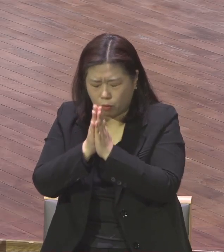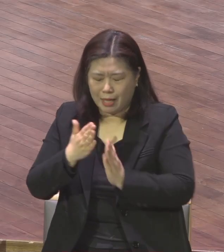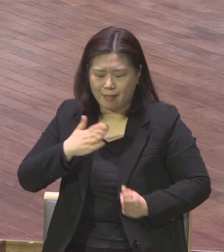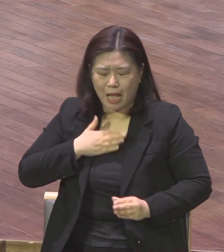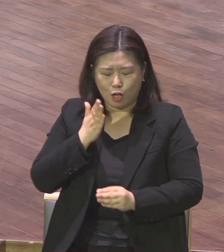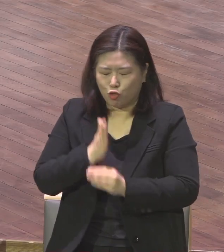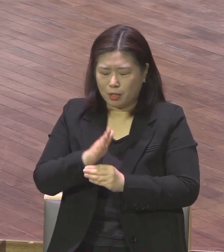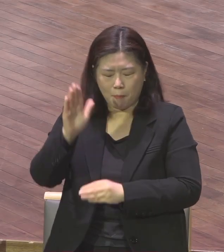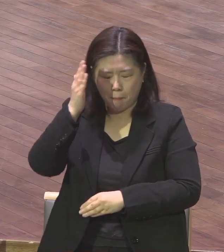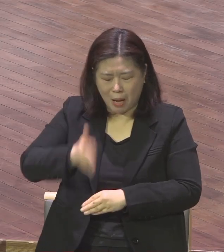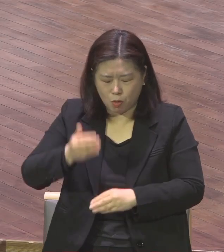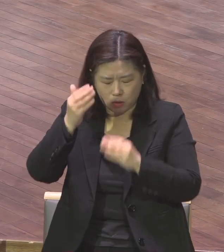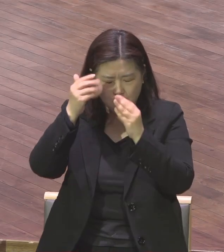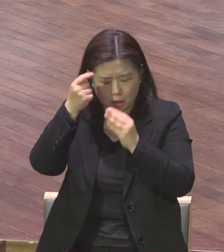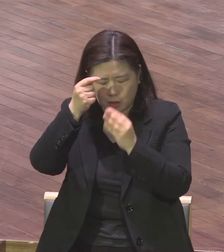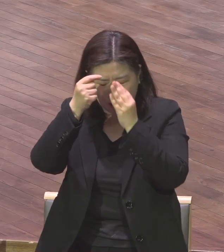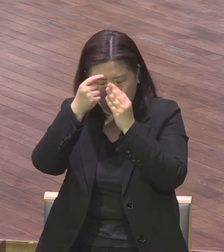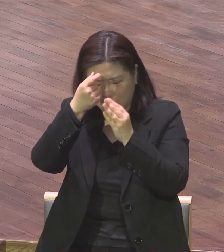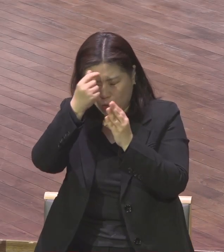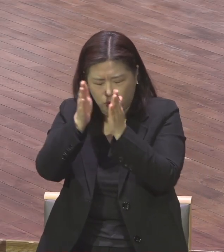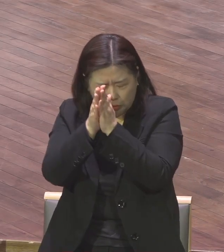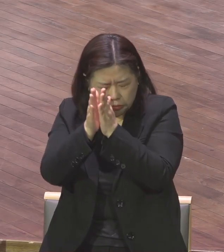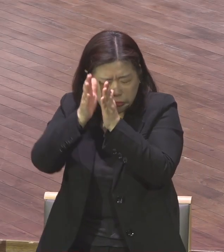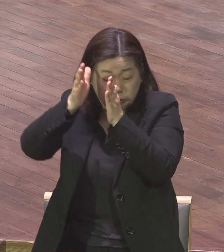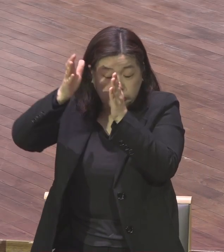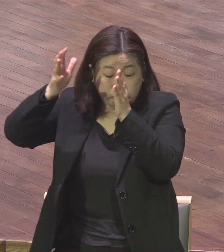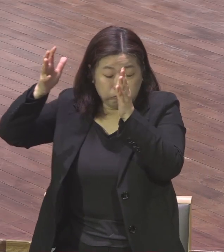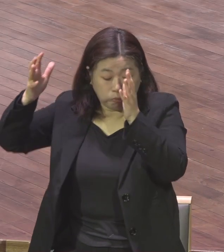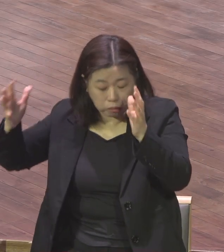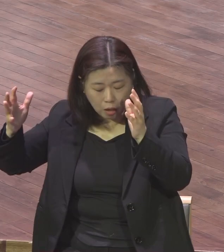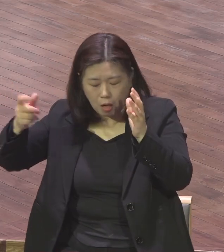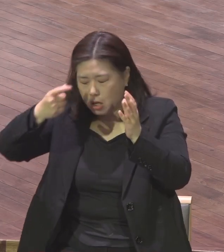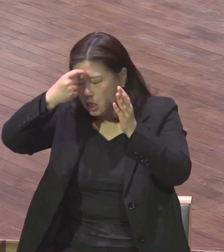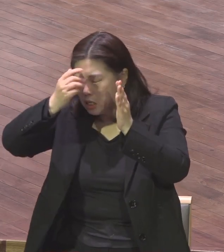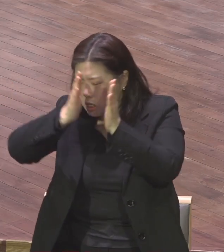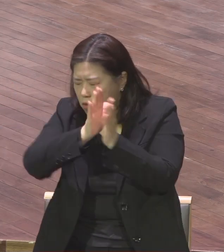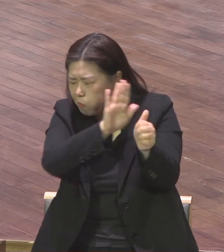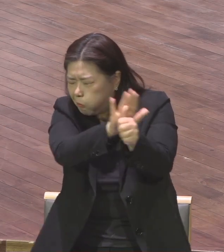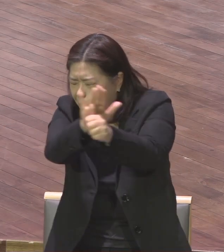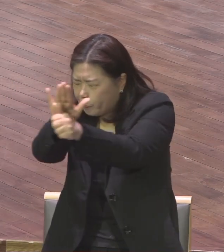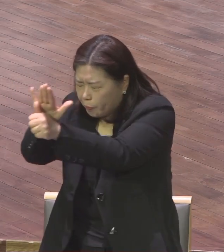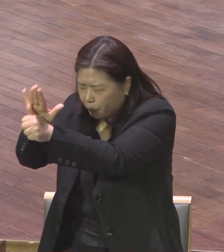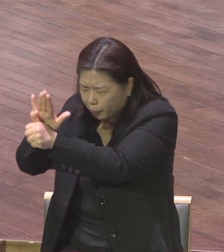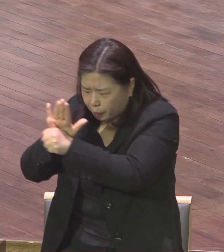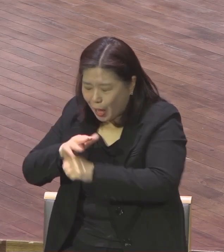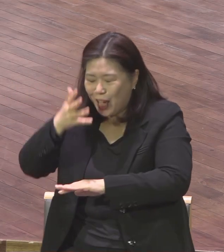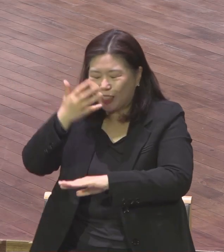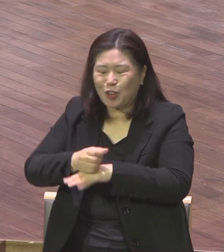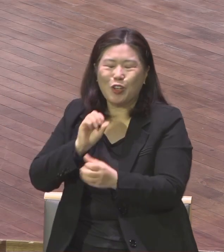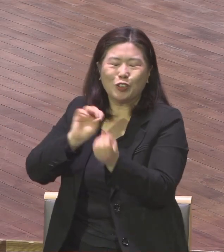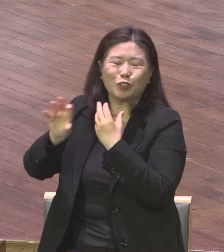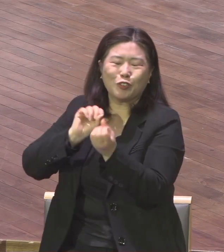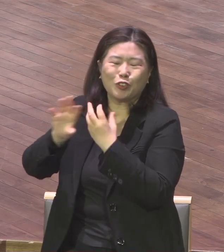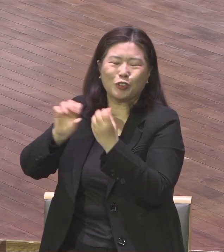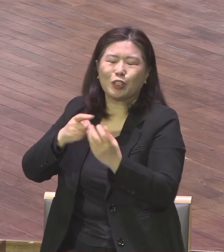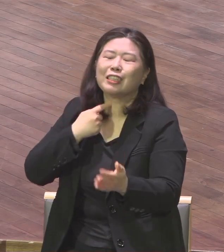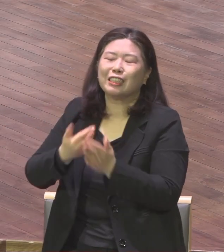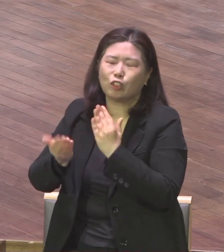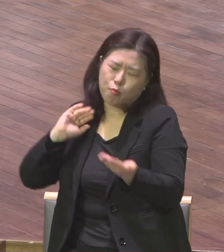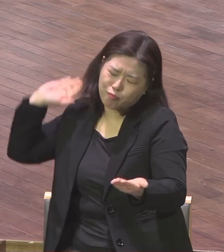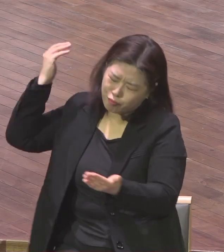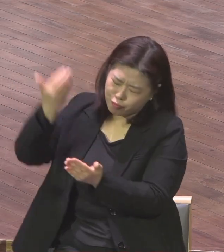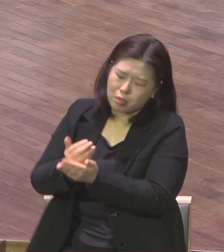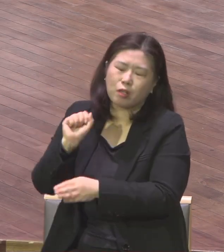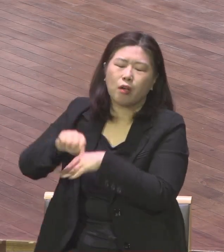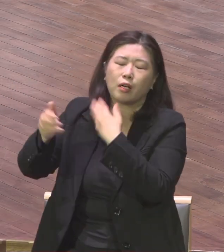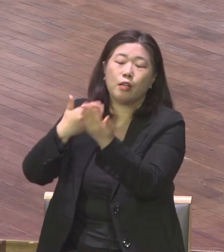기도해서 기도하는 자가 어떤 축복을 어떻게 쓰임받는가를 보여주는 정인들이 되게 하여 주옵소서. 예수 선